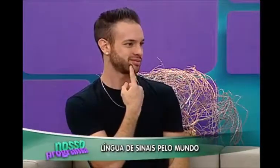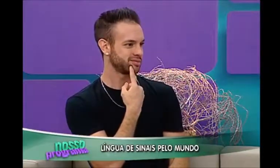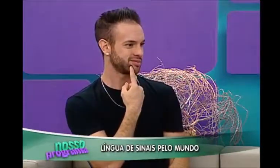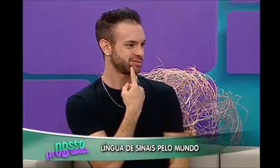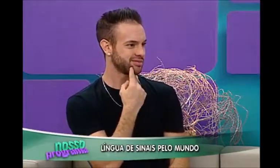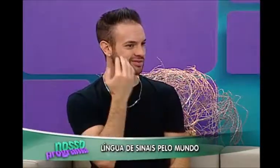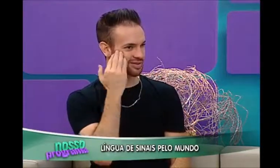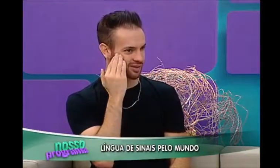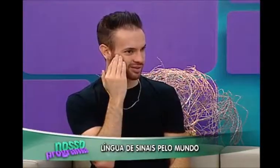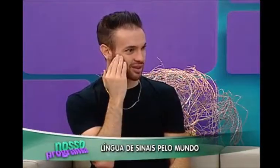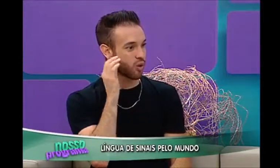Por exemplo,